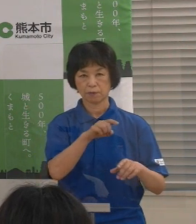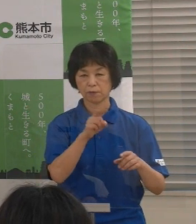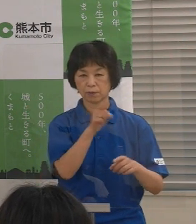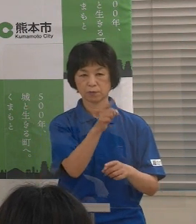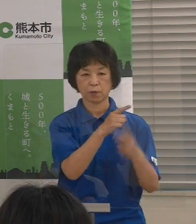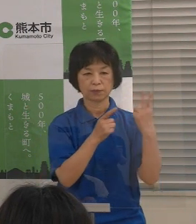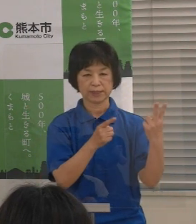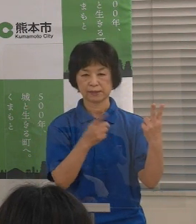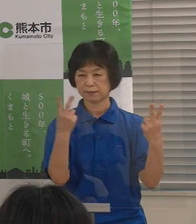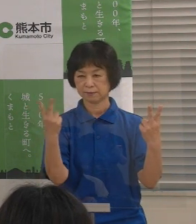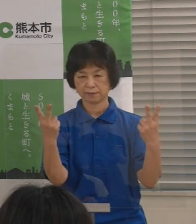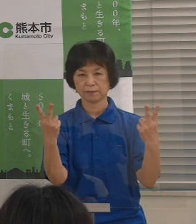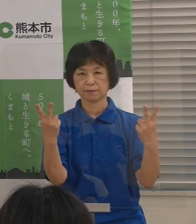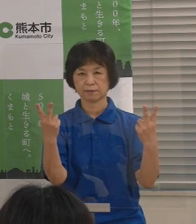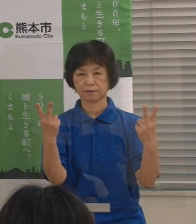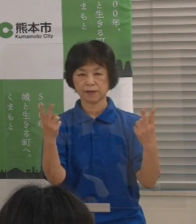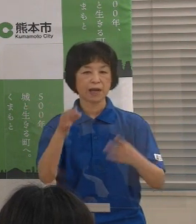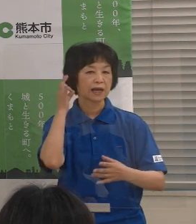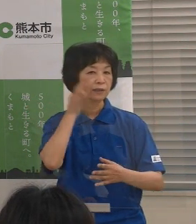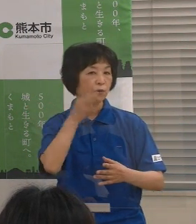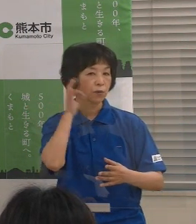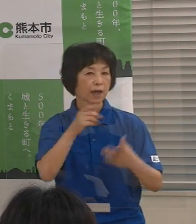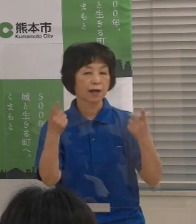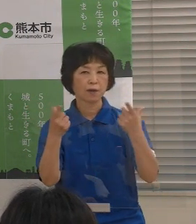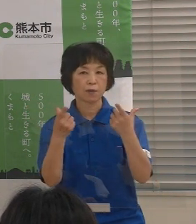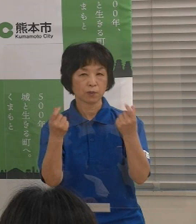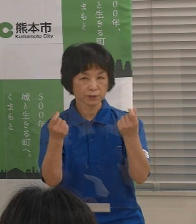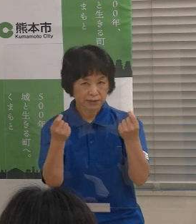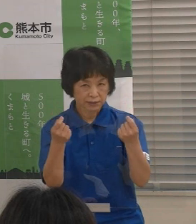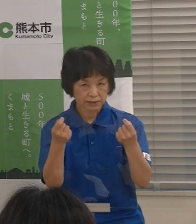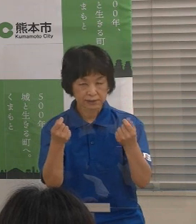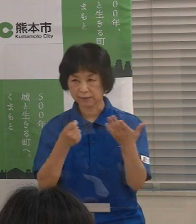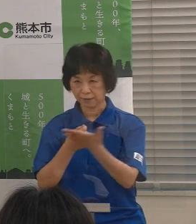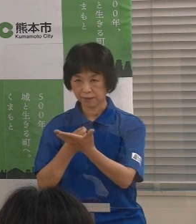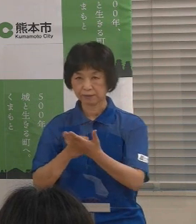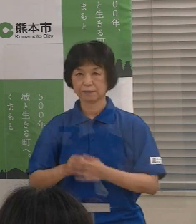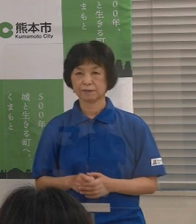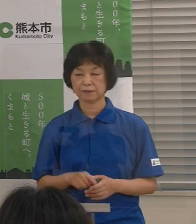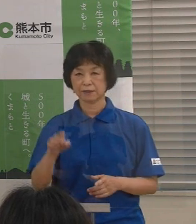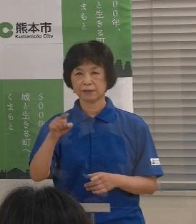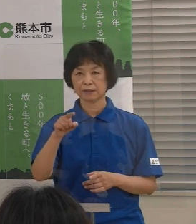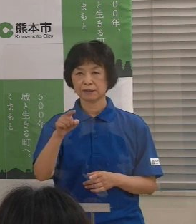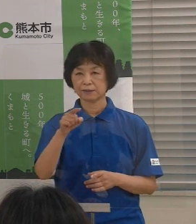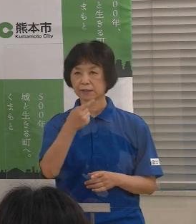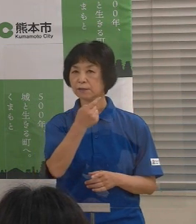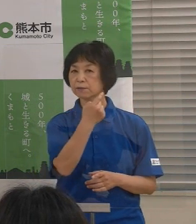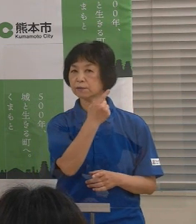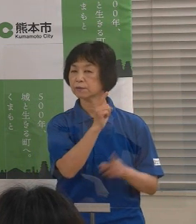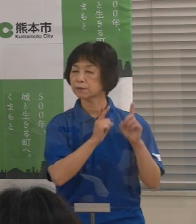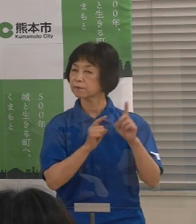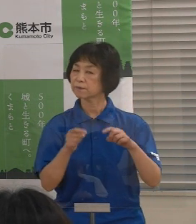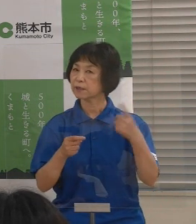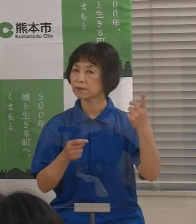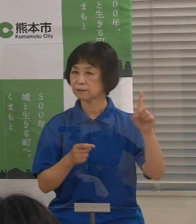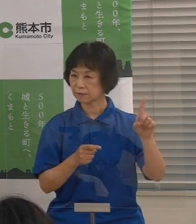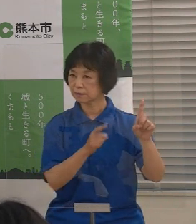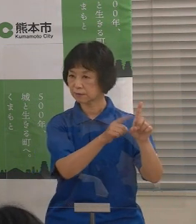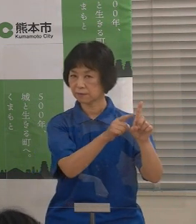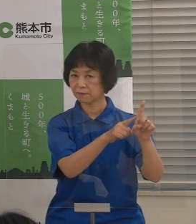はい、 量が同じという、 107例目の方は量が一緒です。